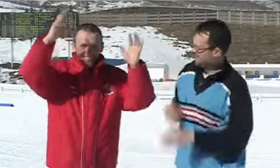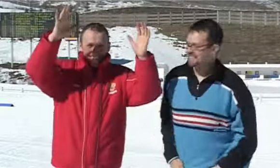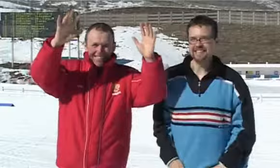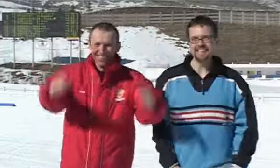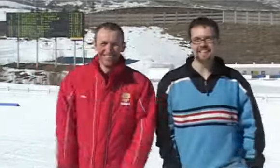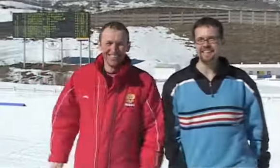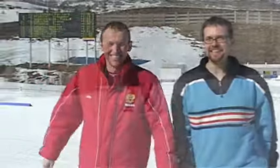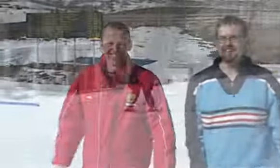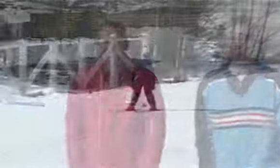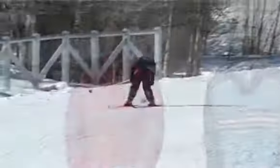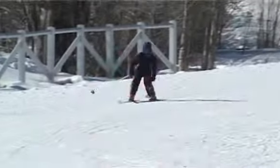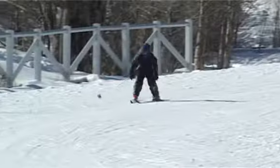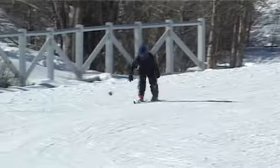erreicht. Herzliche Gratulation, super.